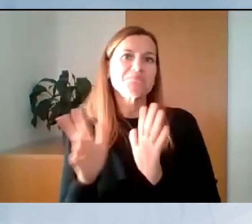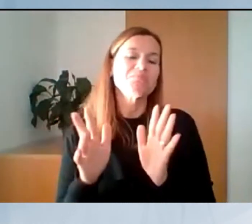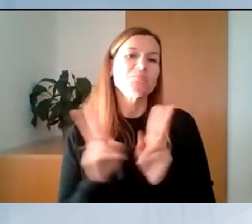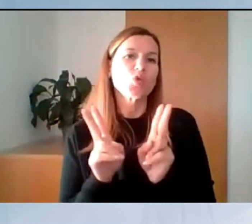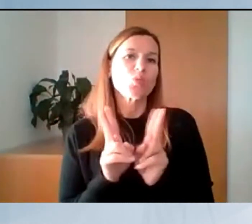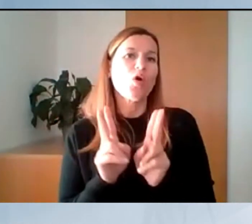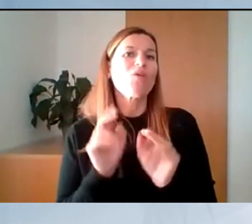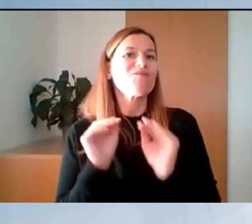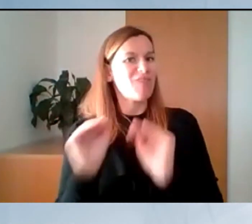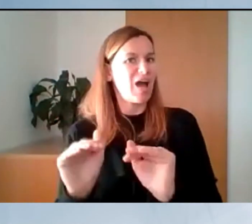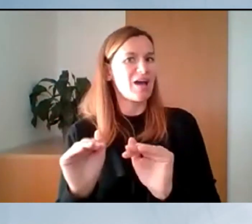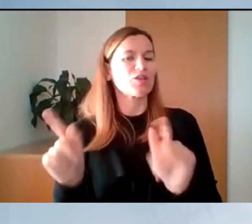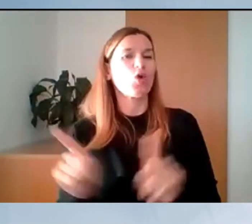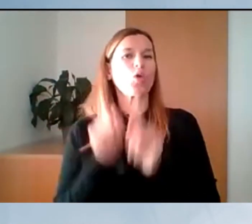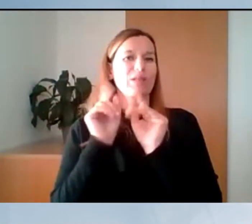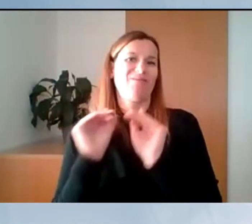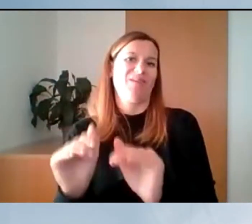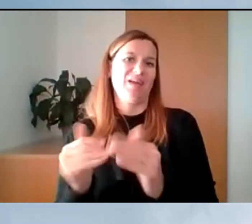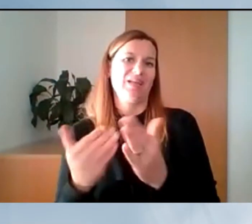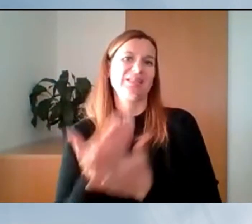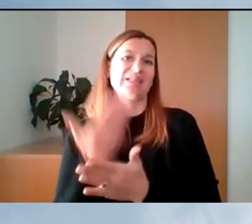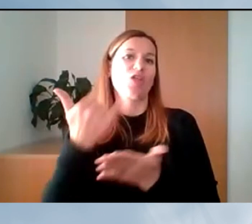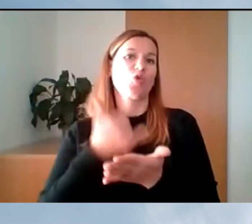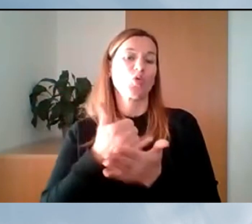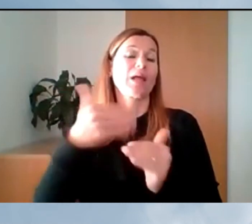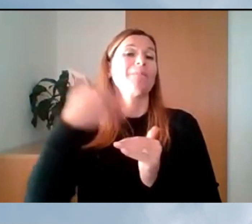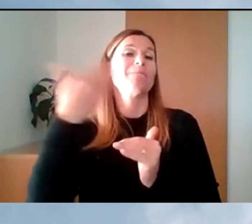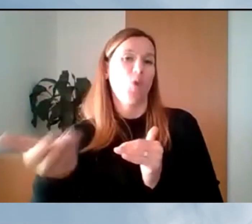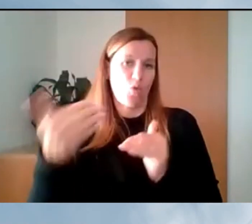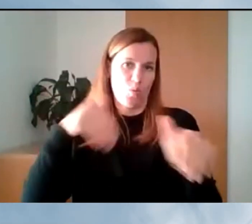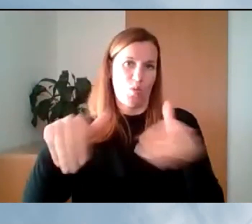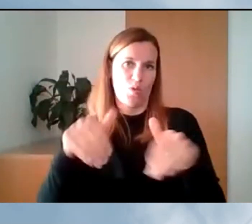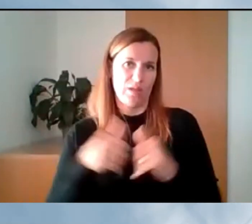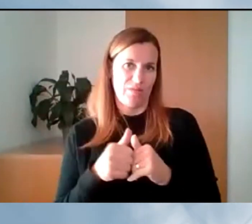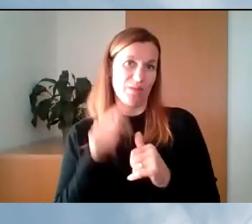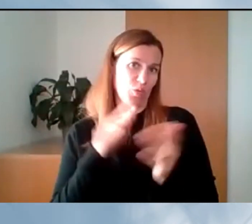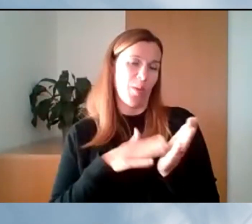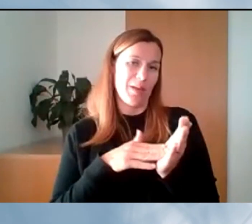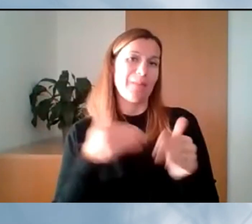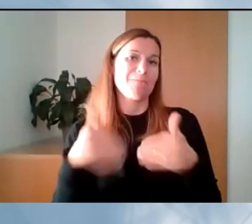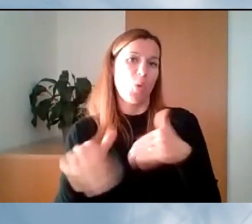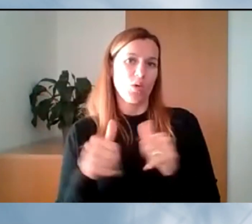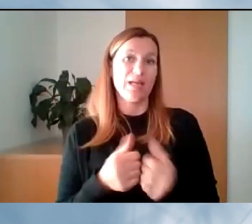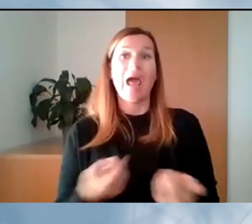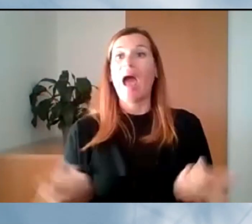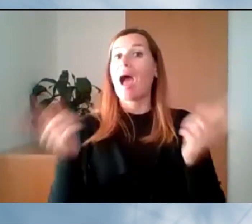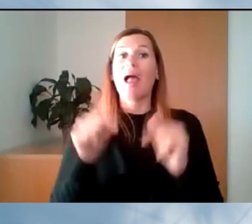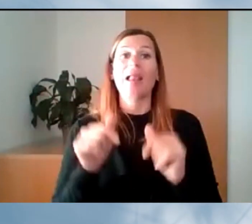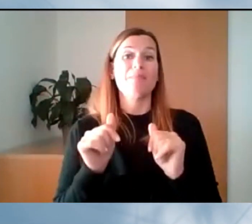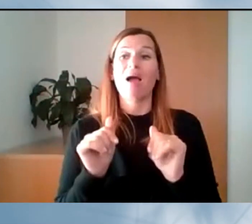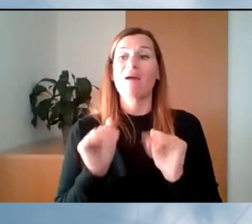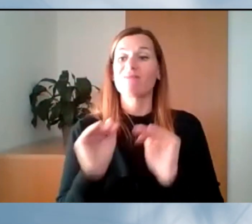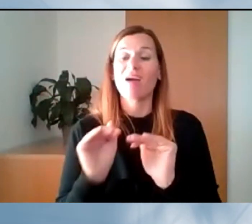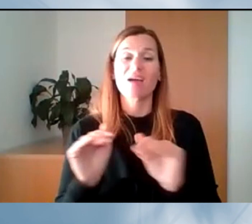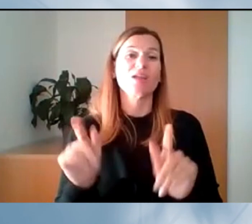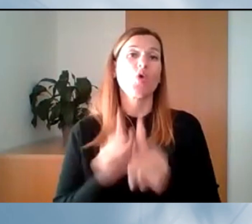tako varen, kot je varen recimo za dohodek po upokojitvi. To je pokojnina, ali pa tako varen,